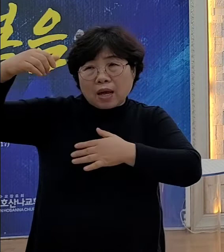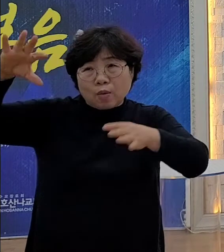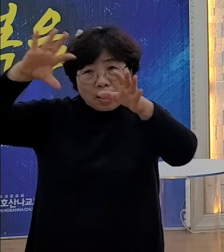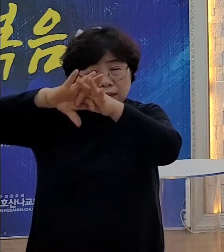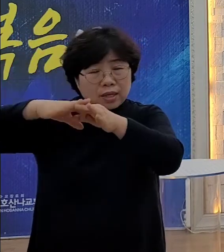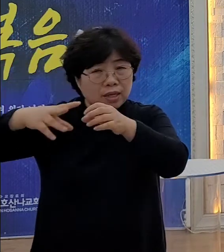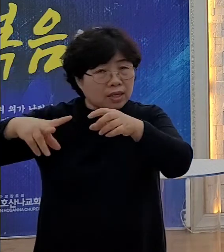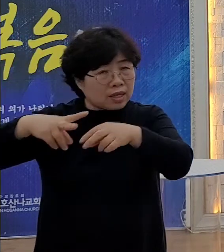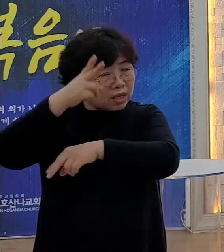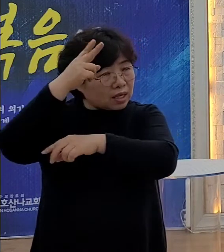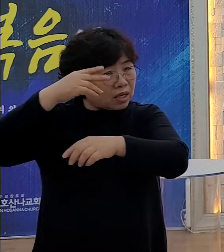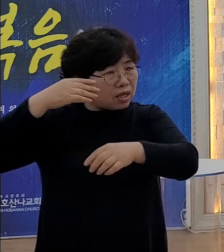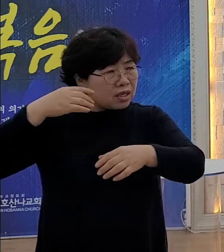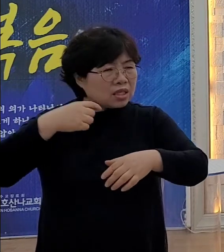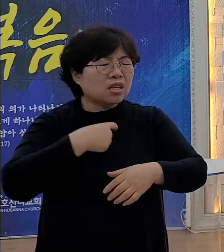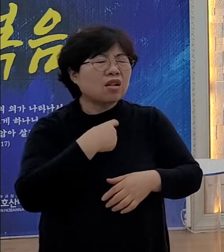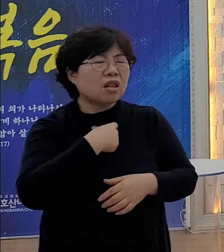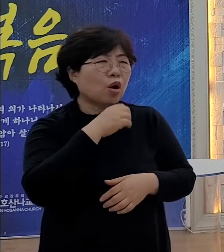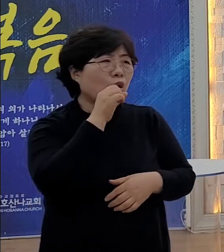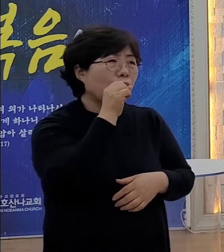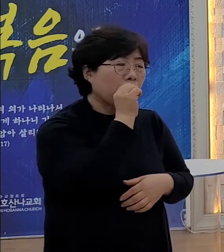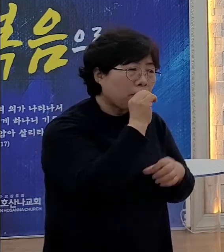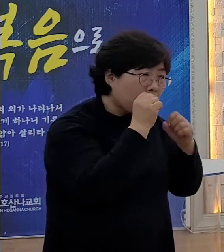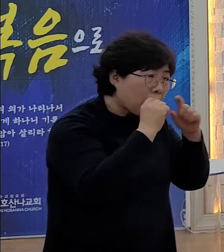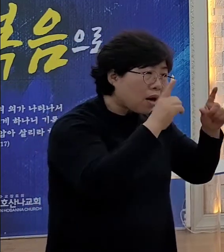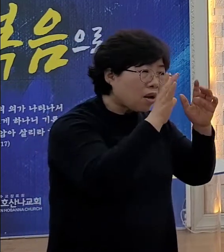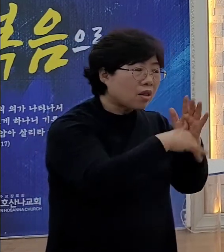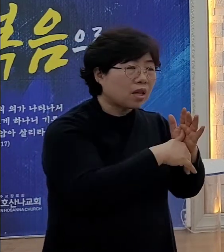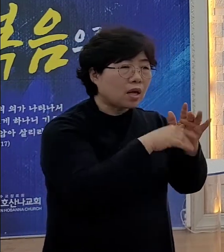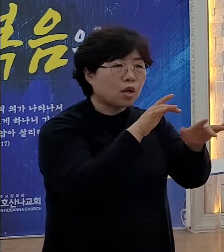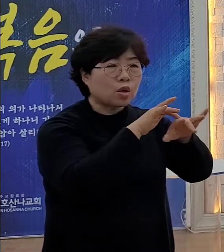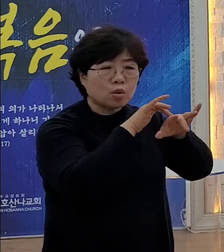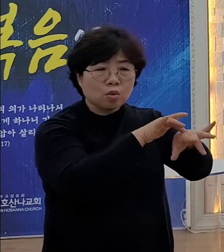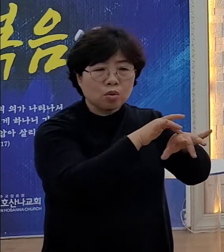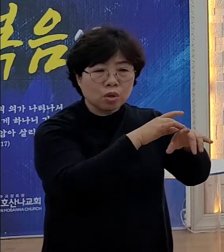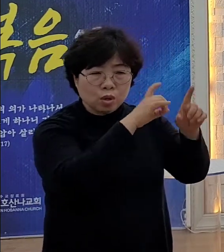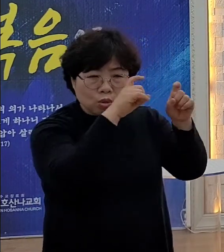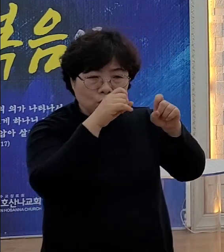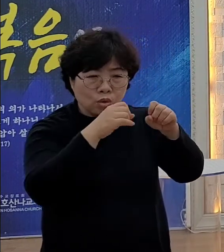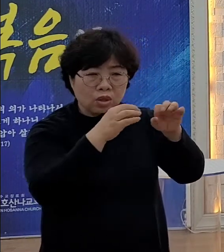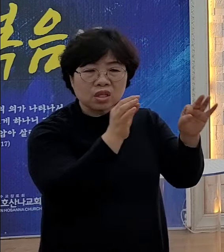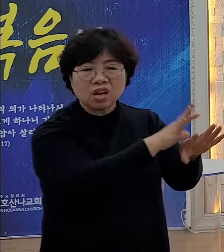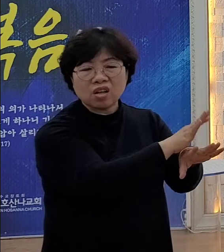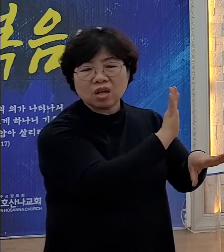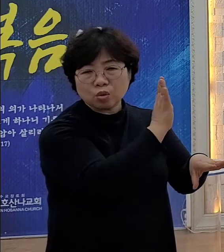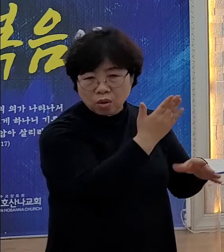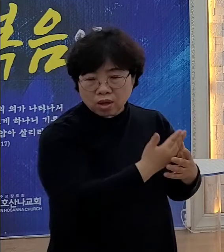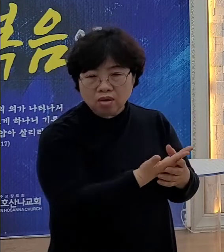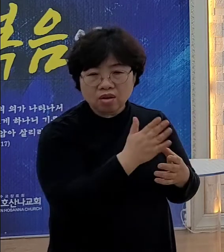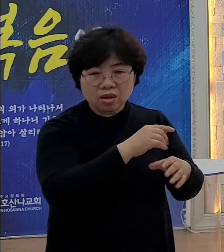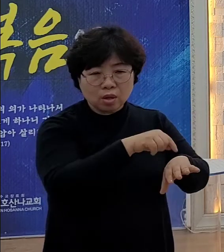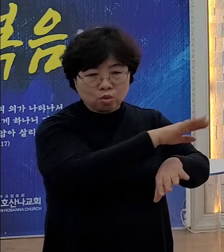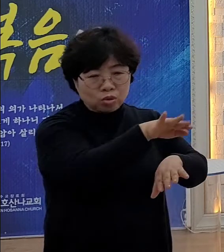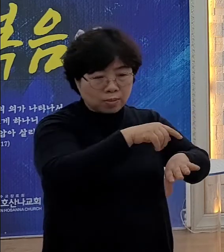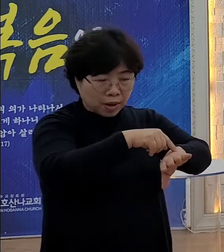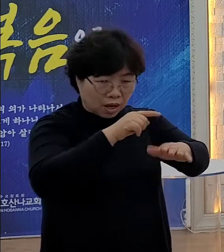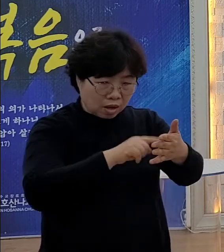없어. 이렇게 말했다면 그 모든 유혹은 다 없어졌을 거예요. 그런데 우리 마음 가운데 발동하는